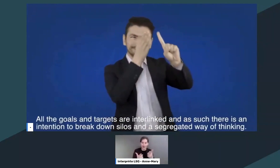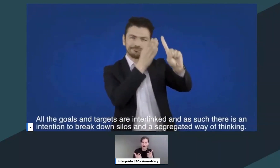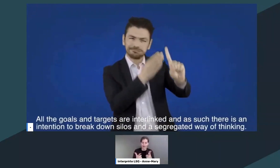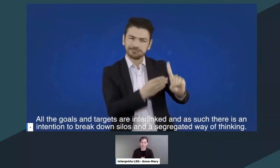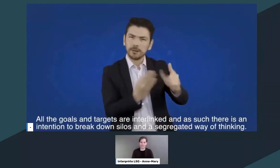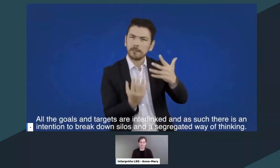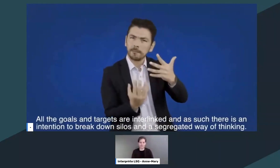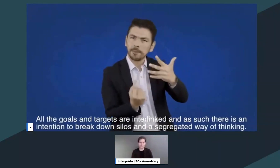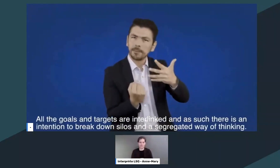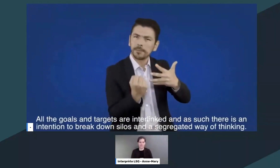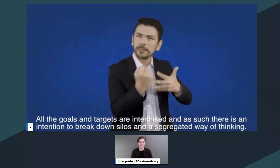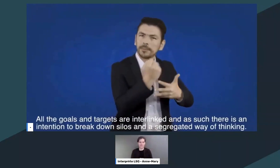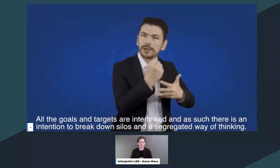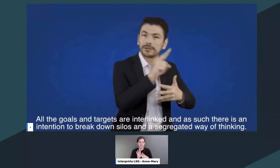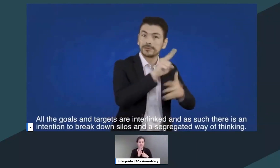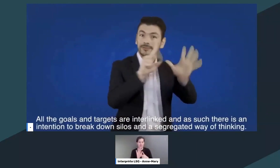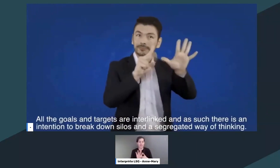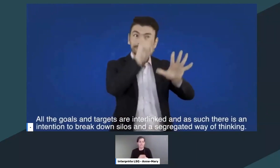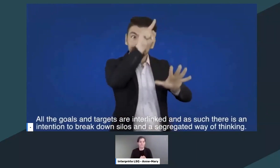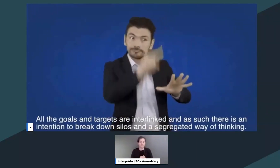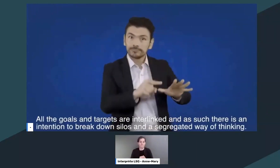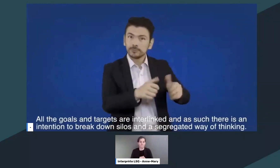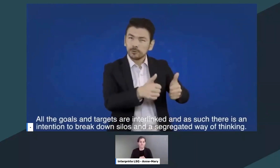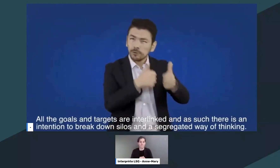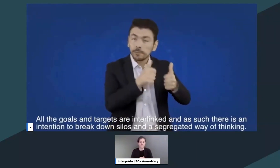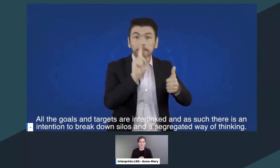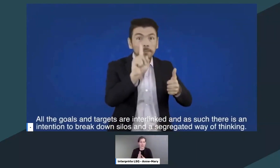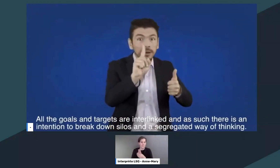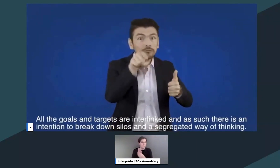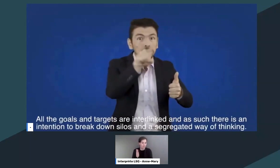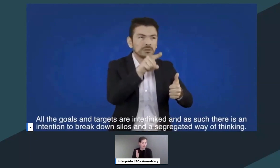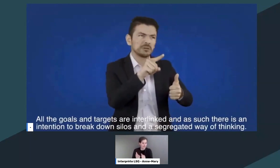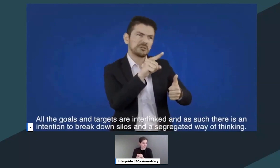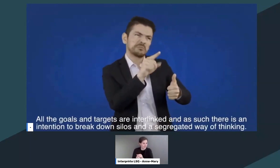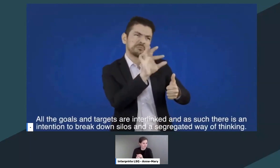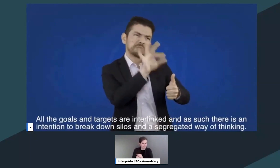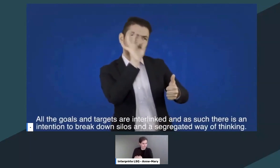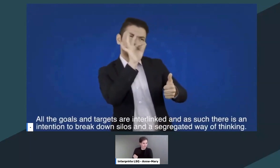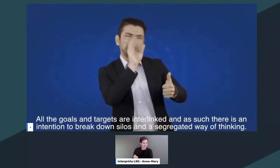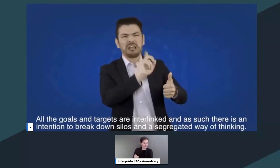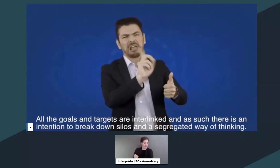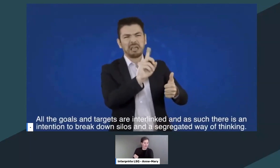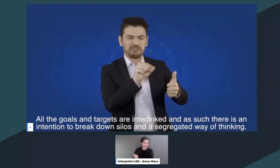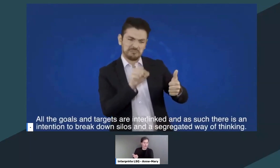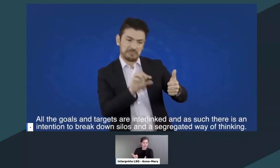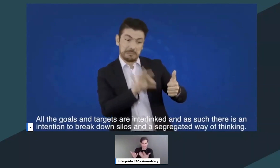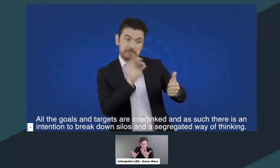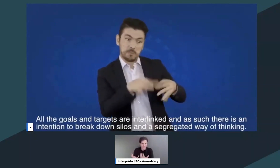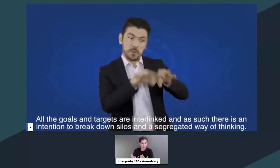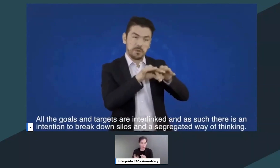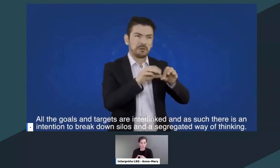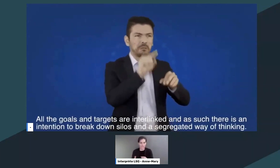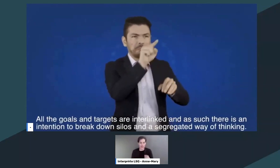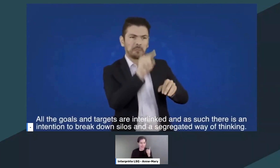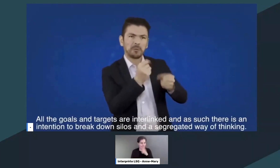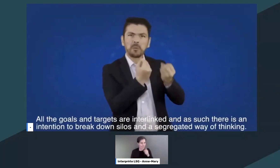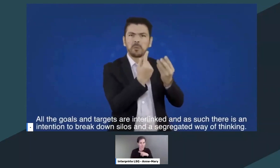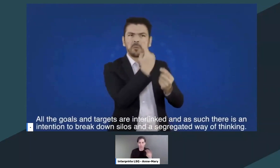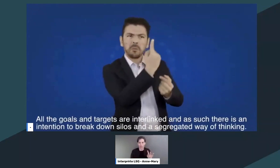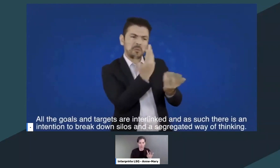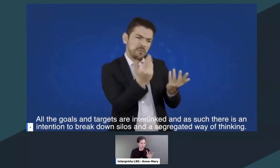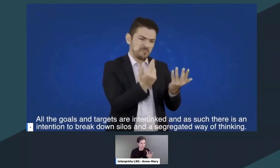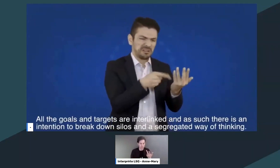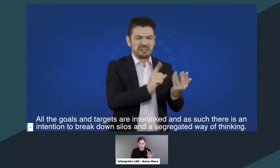bien sûr, de casser les silos et la façon ségrégationniste de